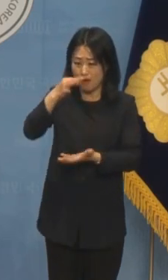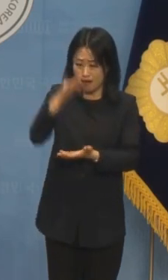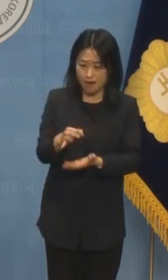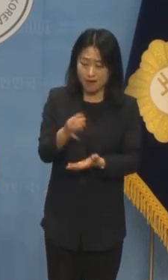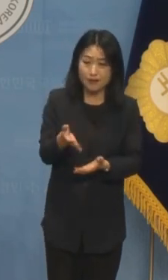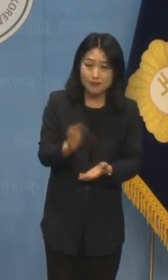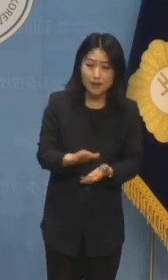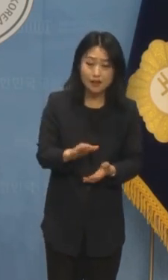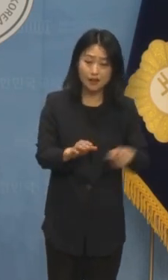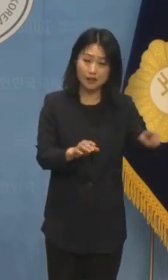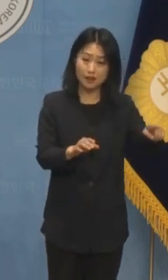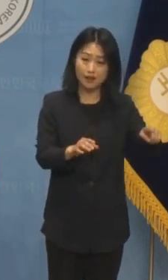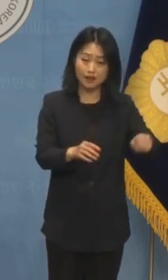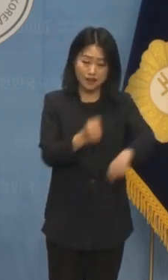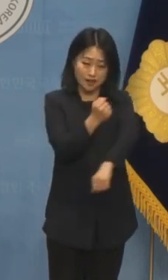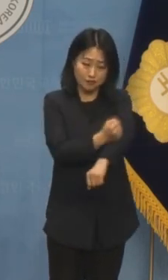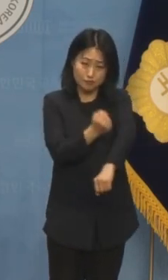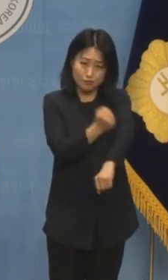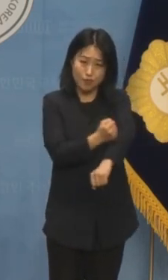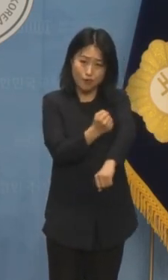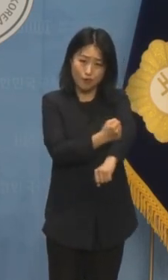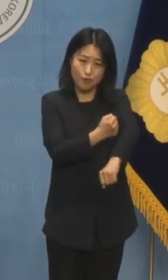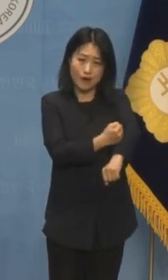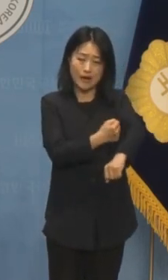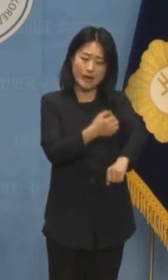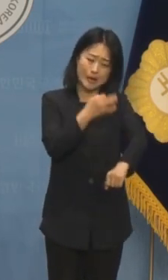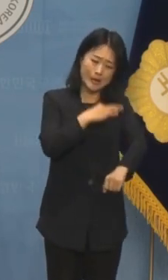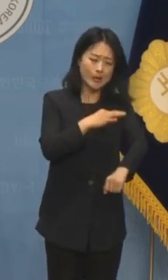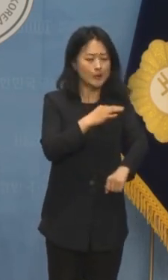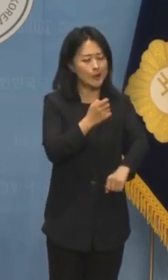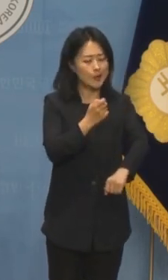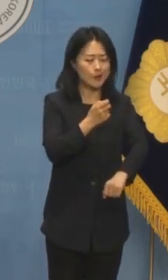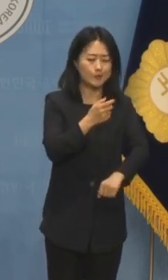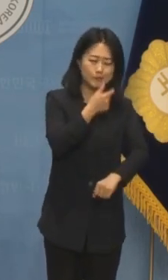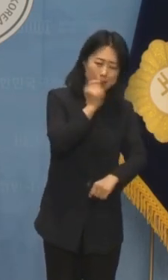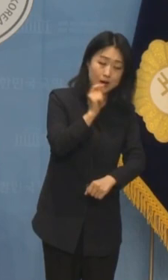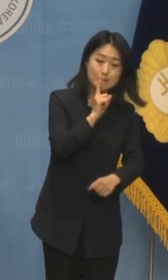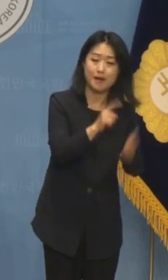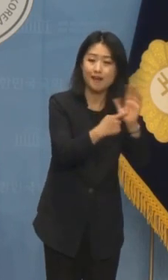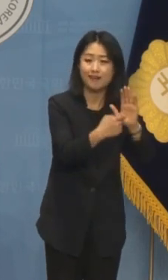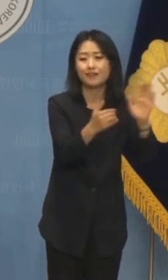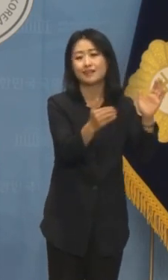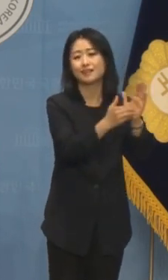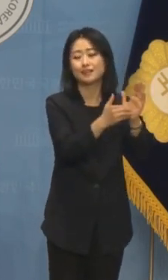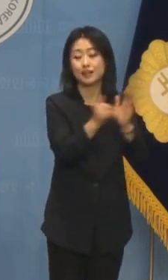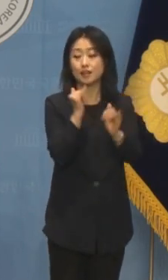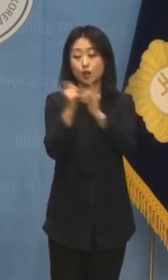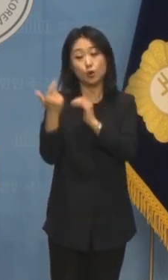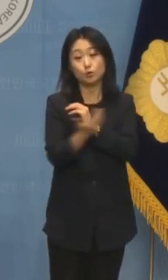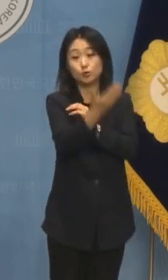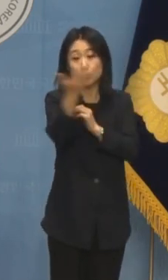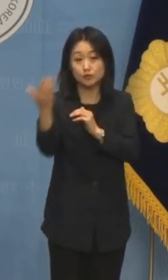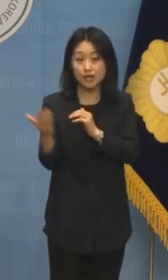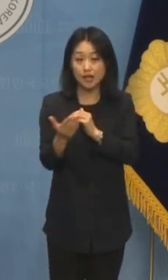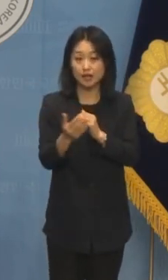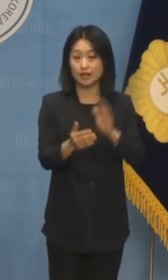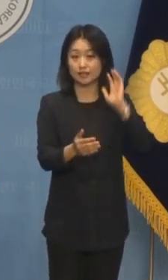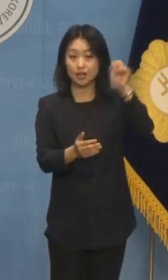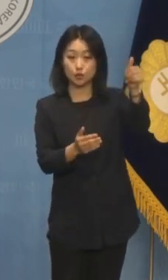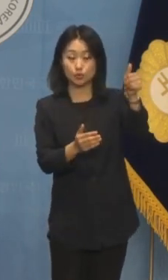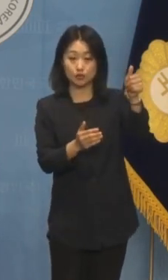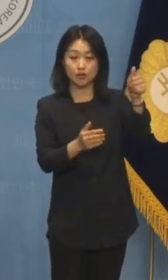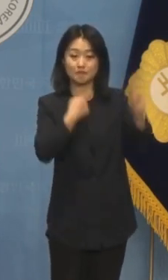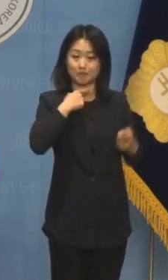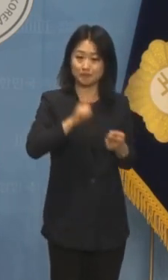윤석열 정부의 성과 창출입니까? 지난주 한 여론조사에서 대통령 지지율은 역대